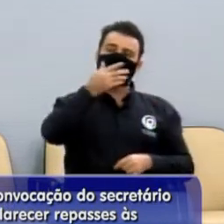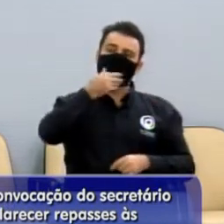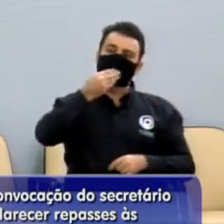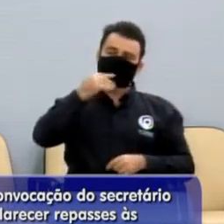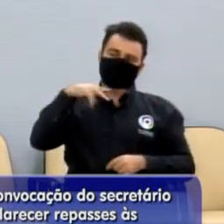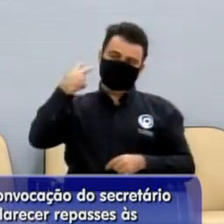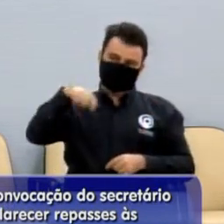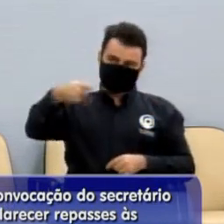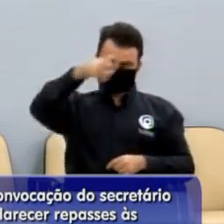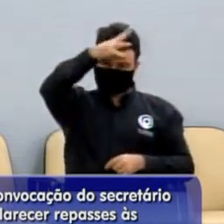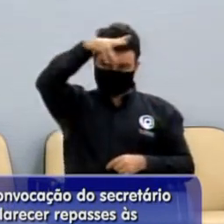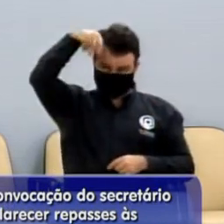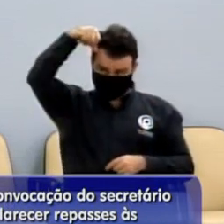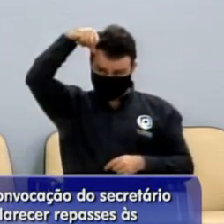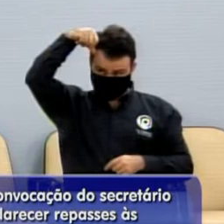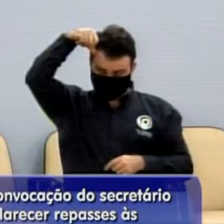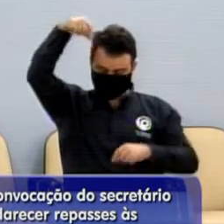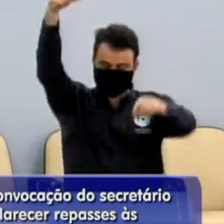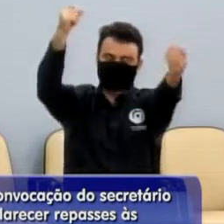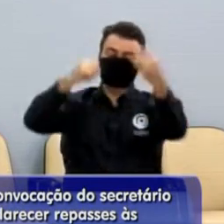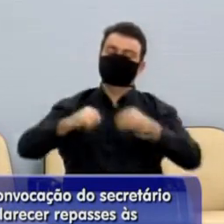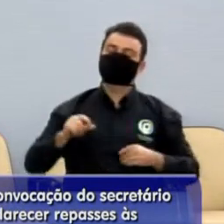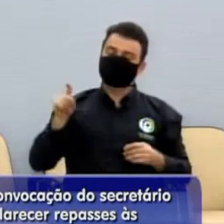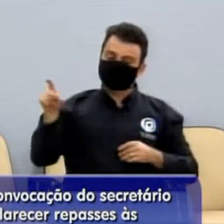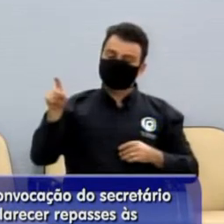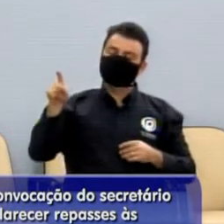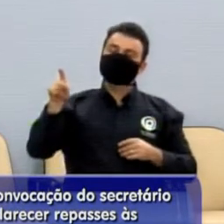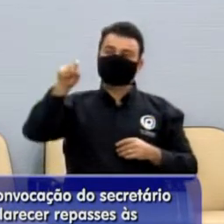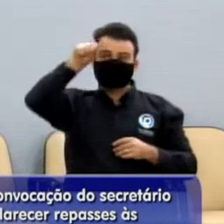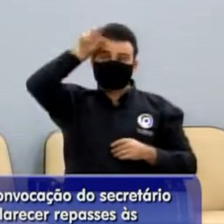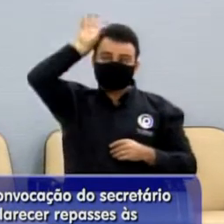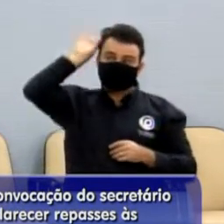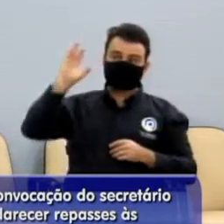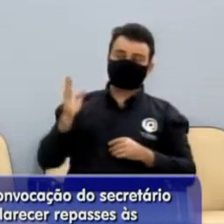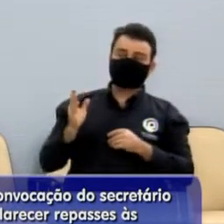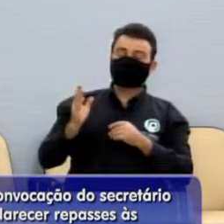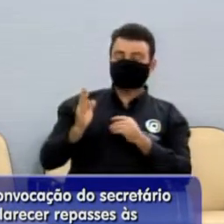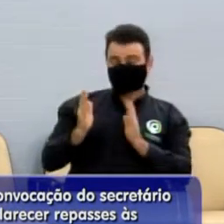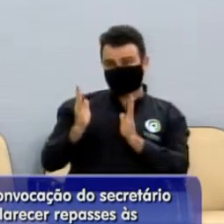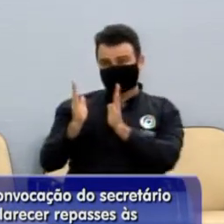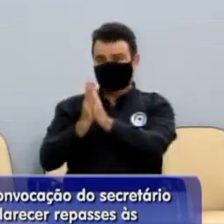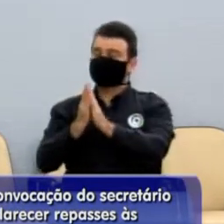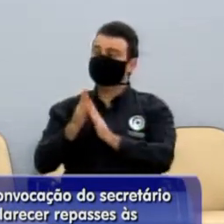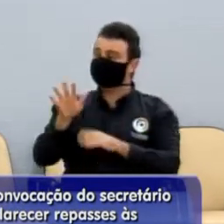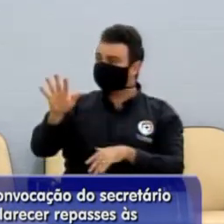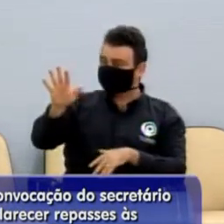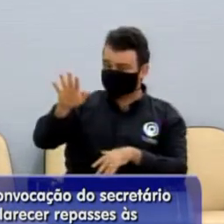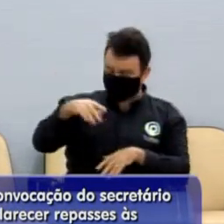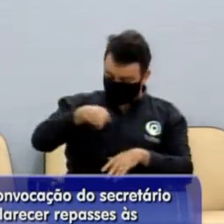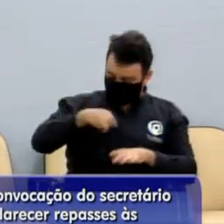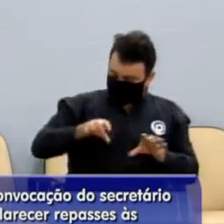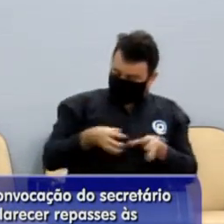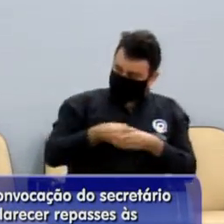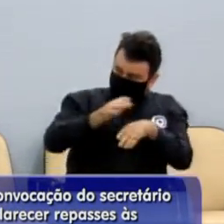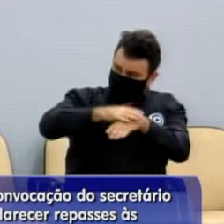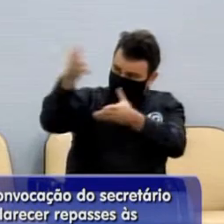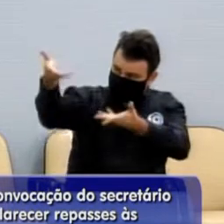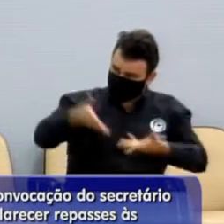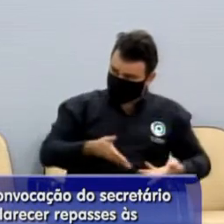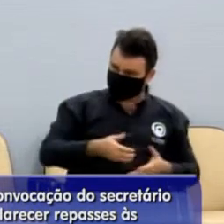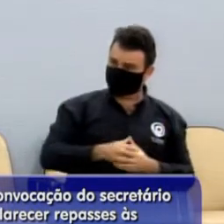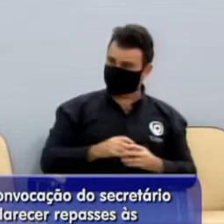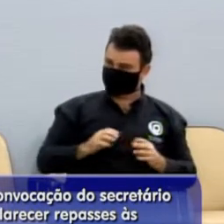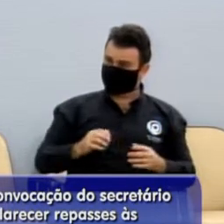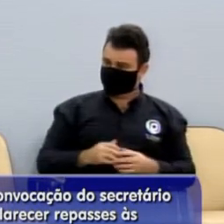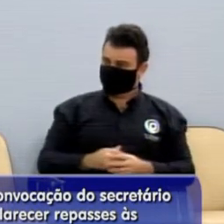e faz pela comissão. O que eu respondi a ele? Por diversas vezes eu topo esse encaminhamento. Topei em relação